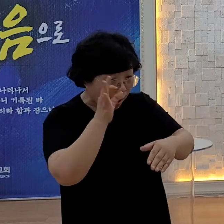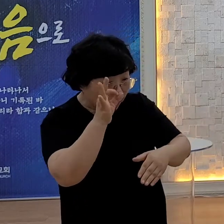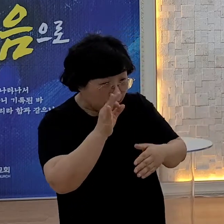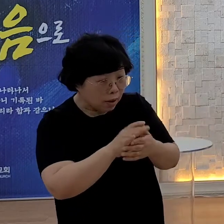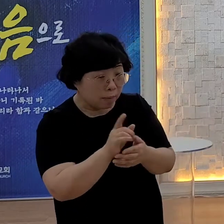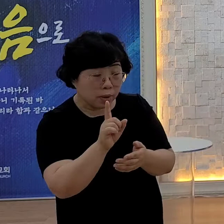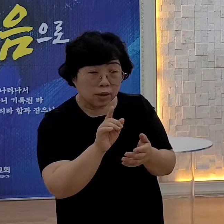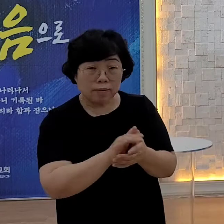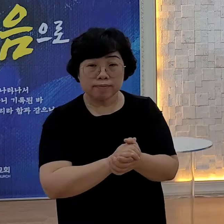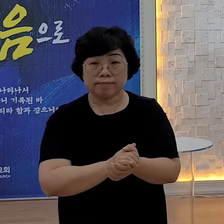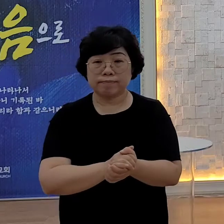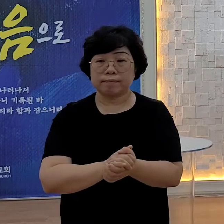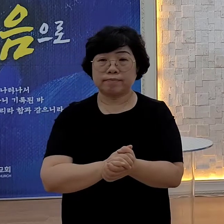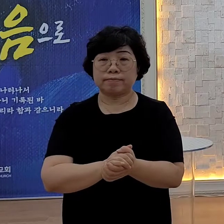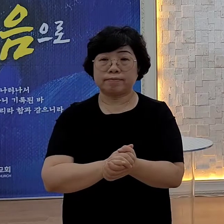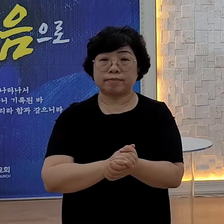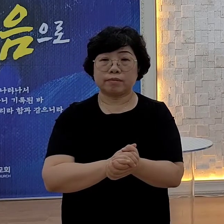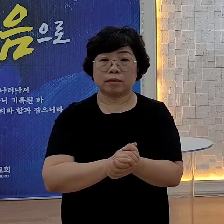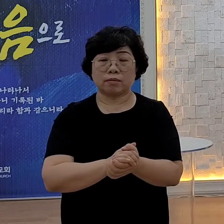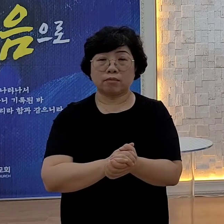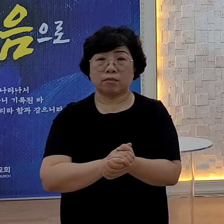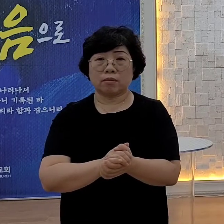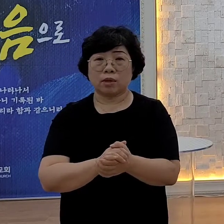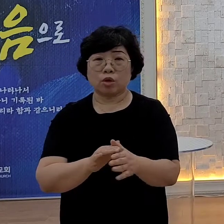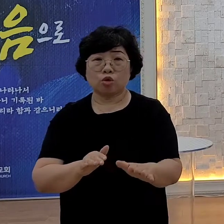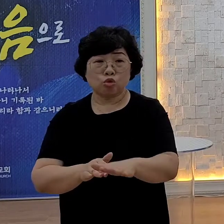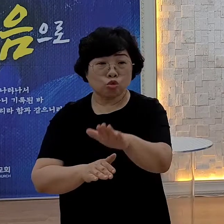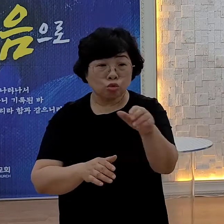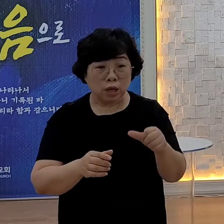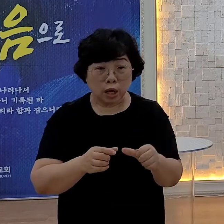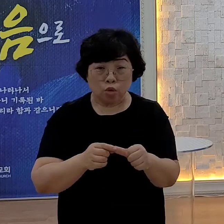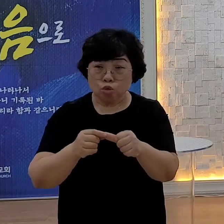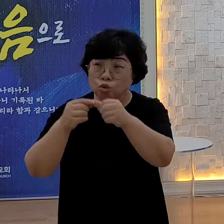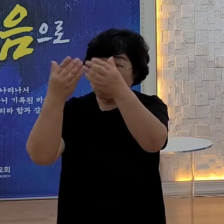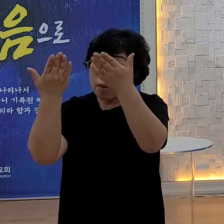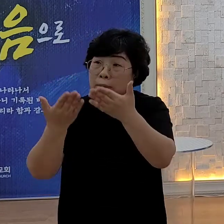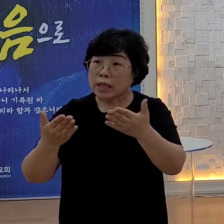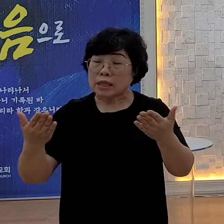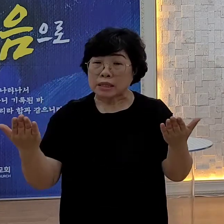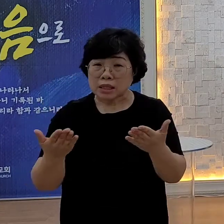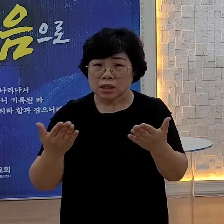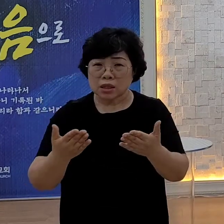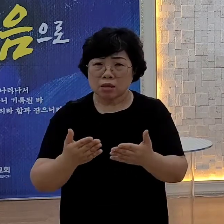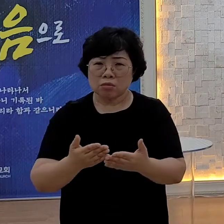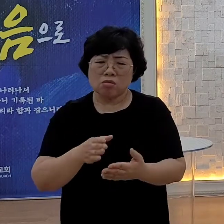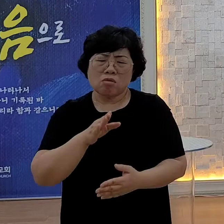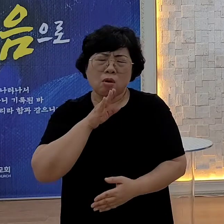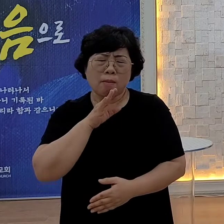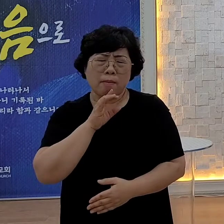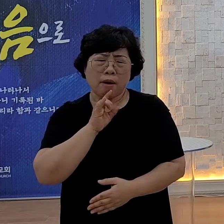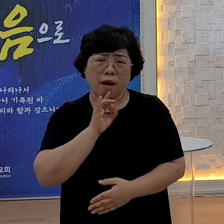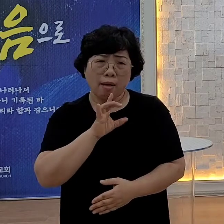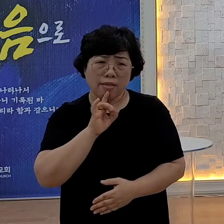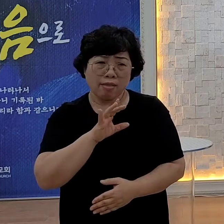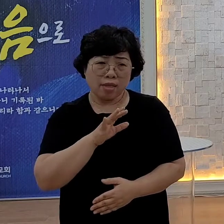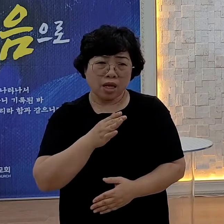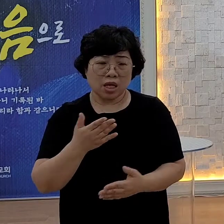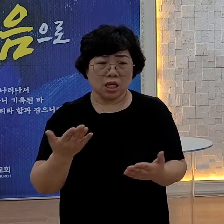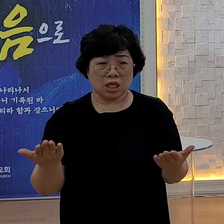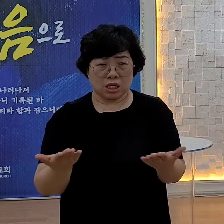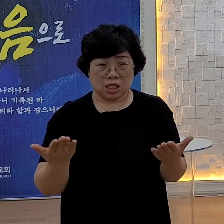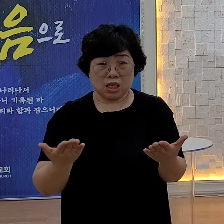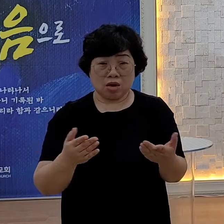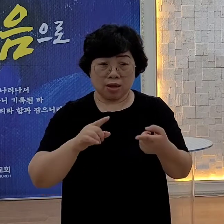이 일이 진짜 우리가 구원받은 이 일이 정말로 불가능한 일이다라는 것을 설명하기